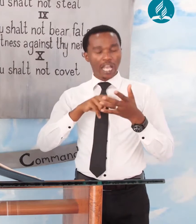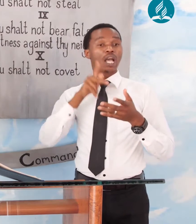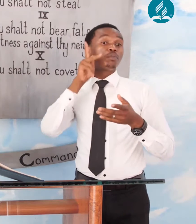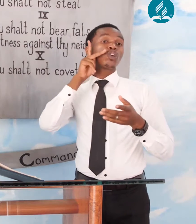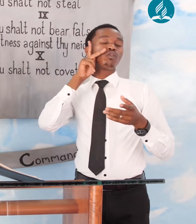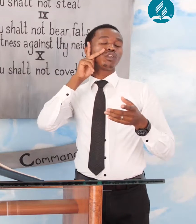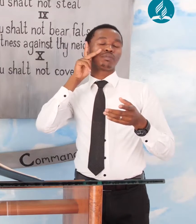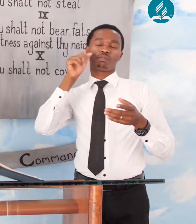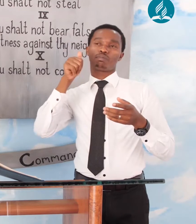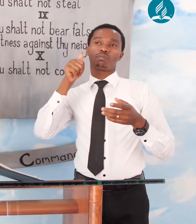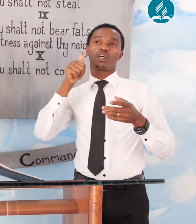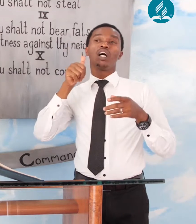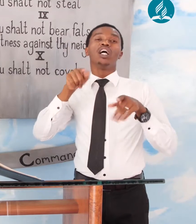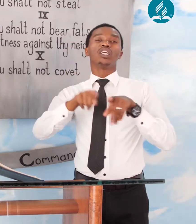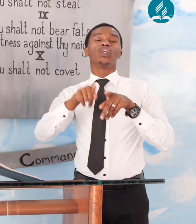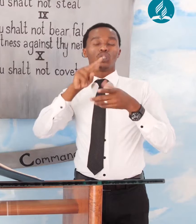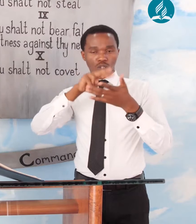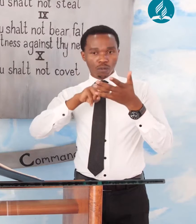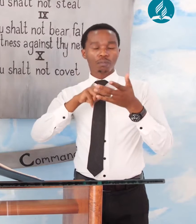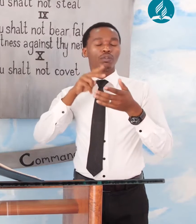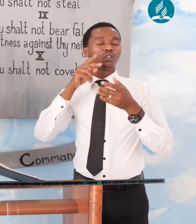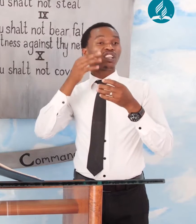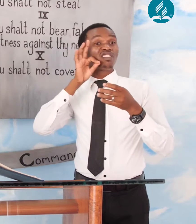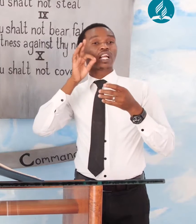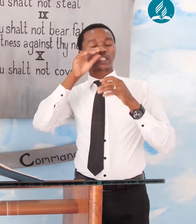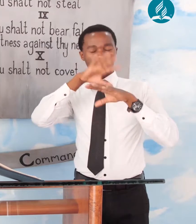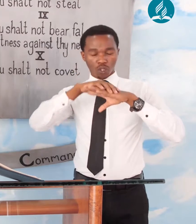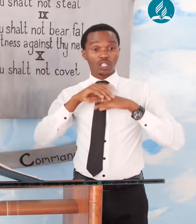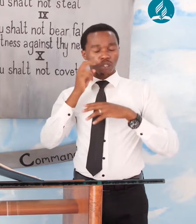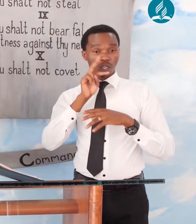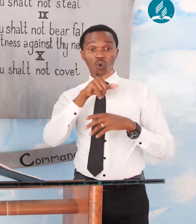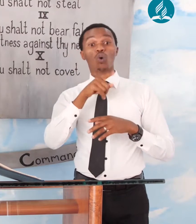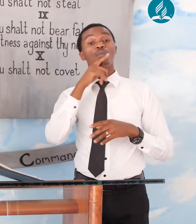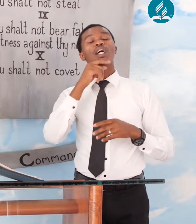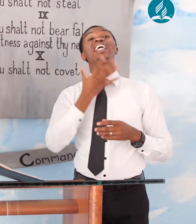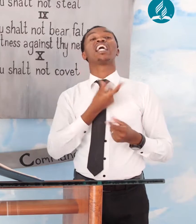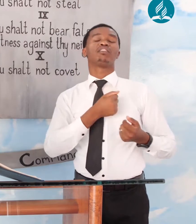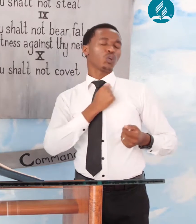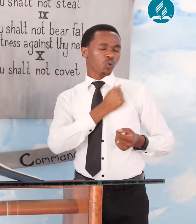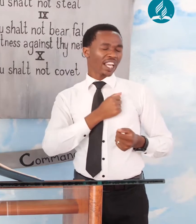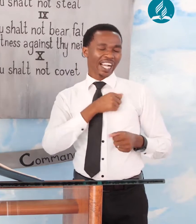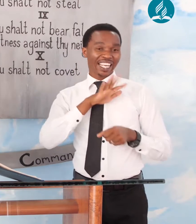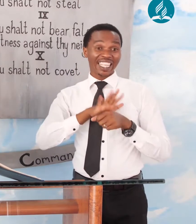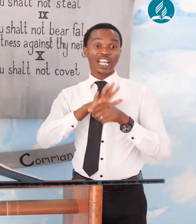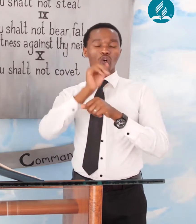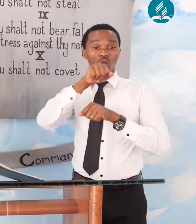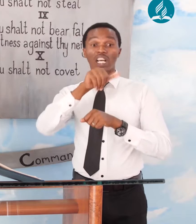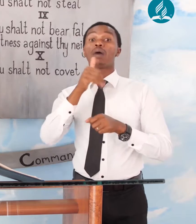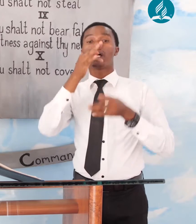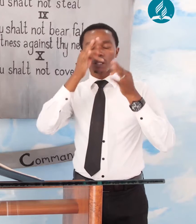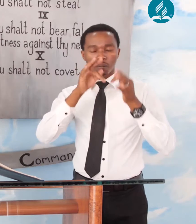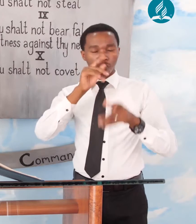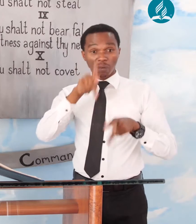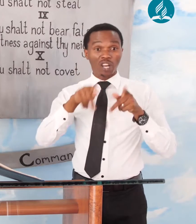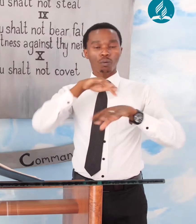yuko Mose yari umuntu ufite kwihangana cyane kurusha abandi bantu bose